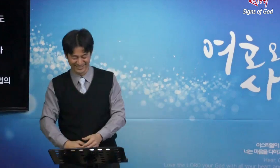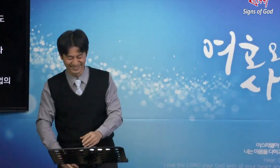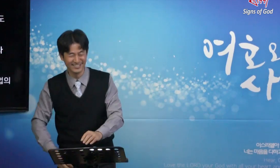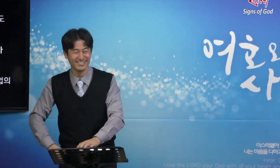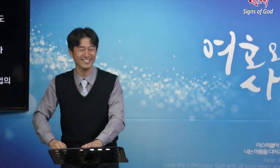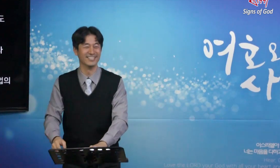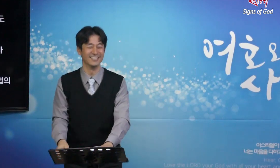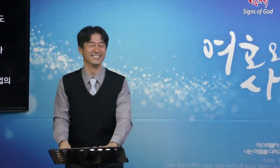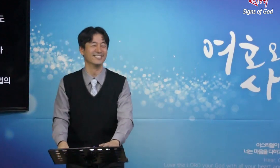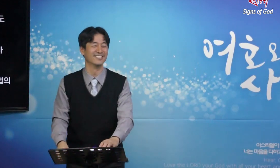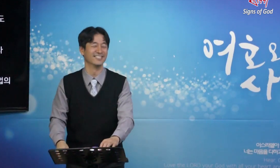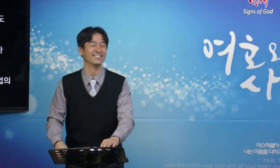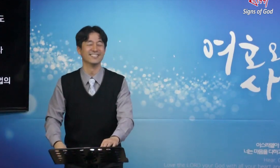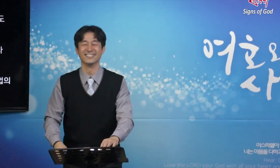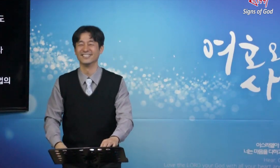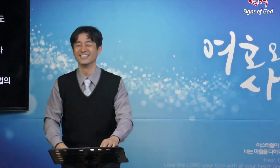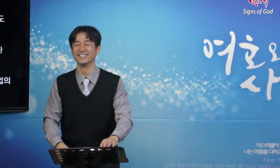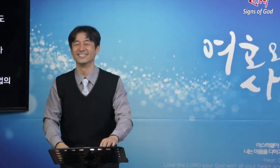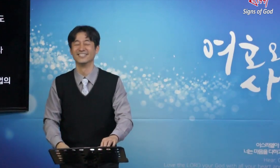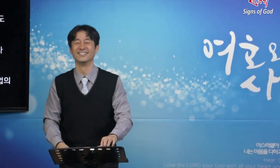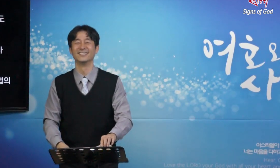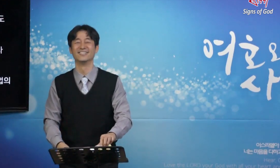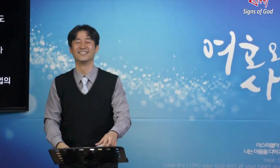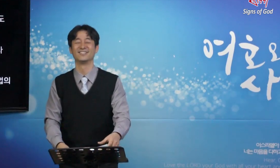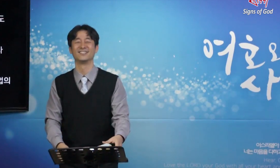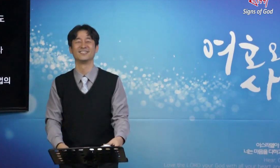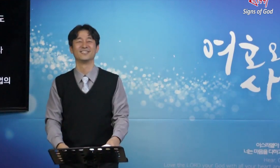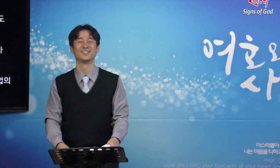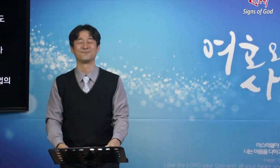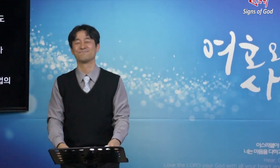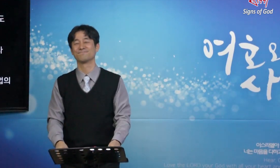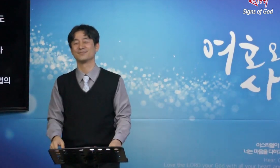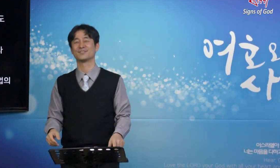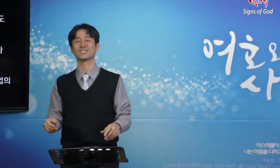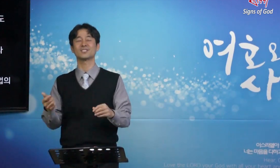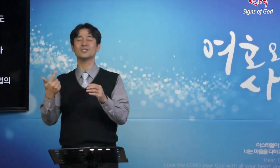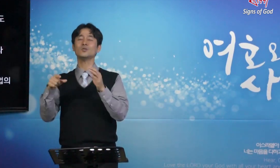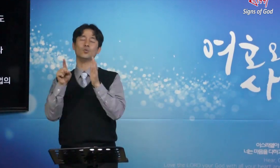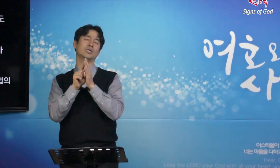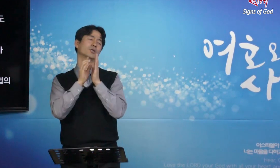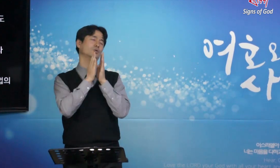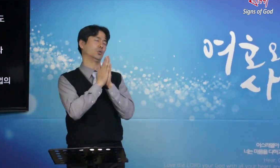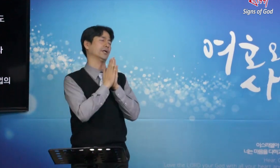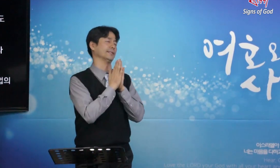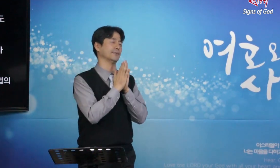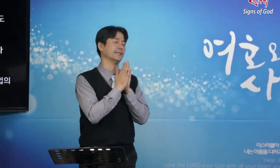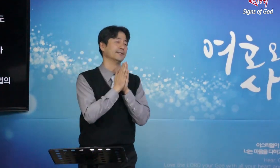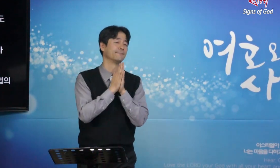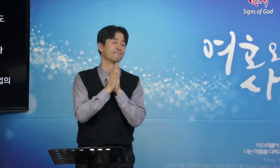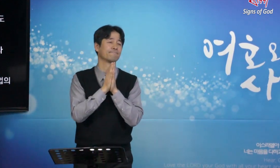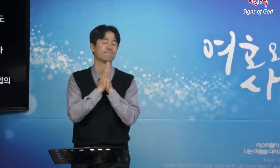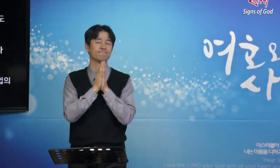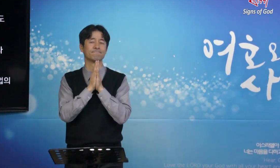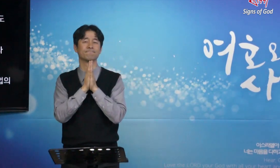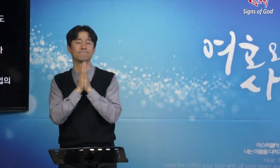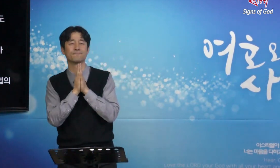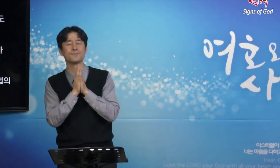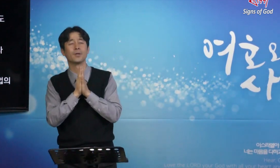젊은 사람들을 키워서 방송에 함께 나아갈 수 있었으면 좋겠다라고 말씀하시는데요. 위에서 항상 기도하면 좋겠습니다.